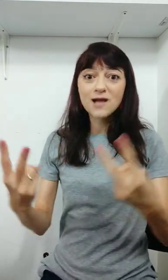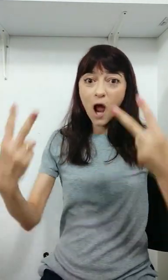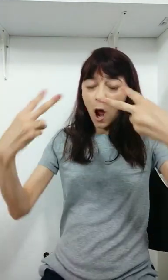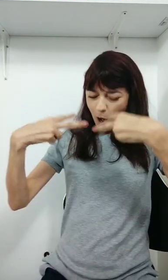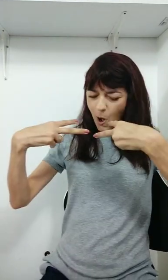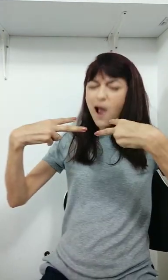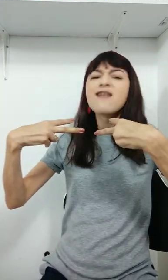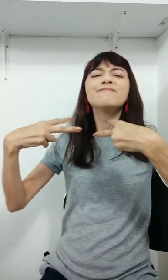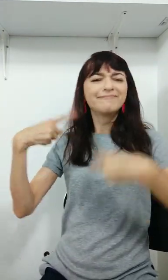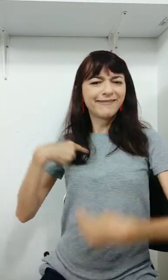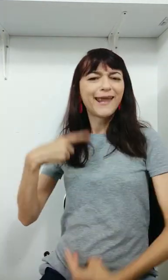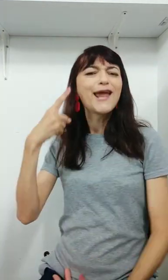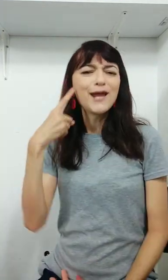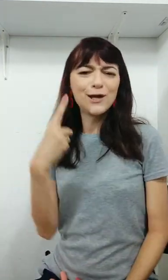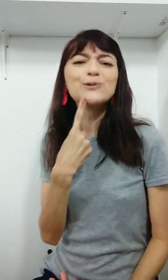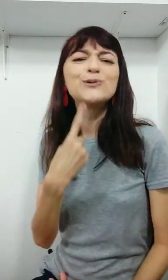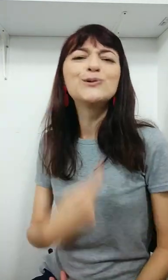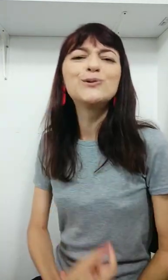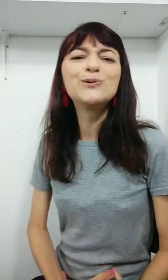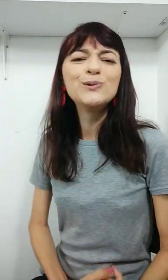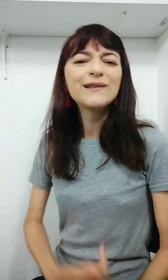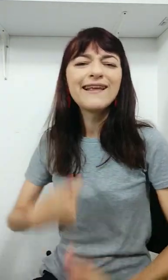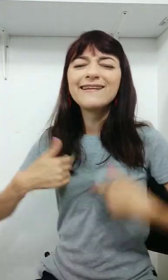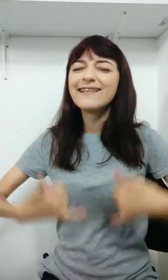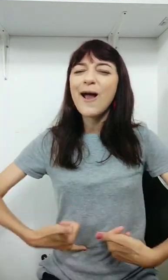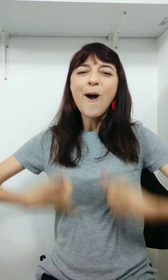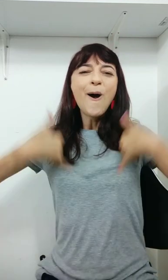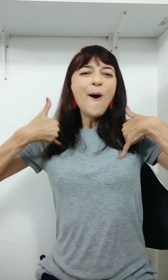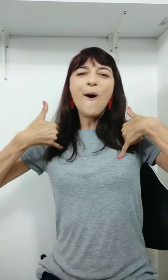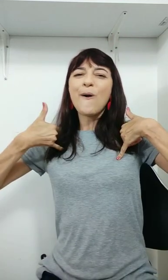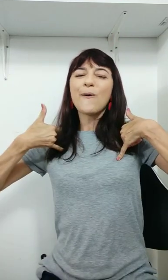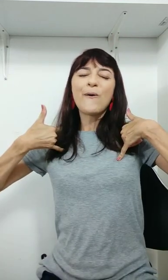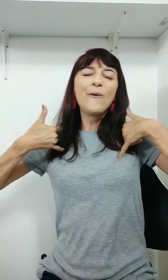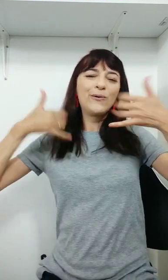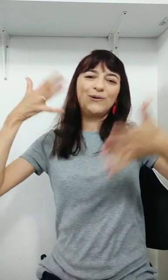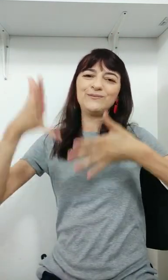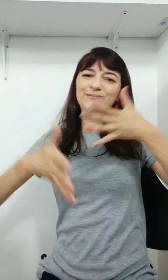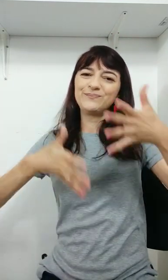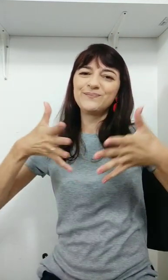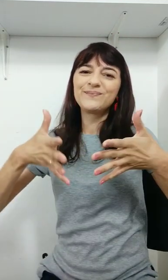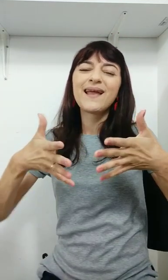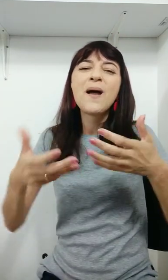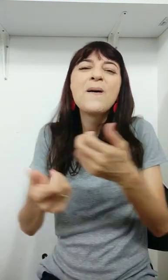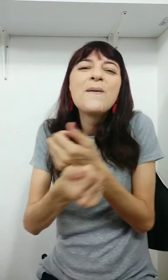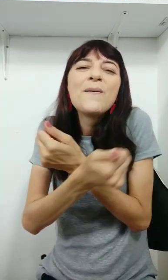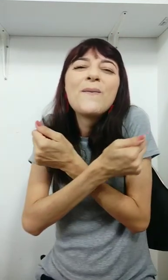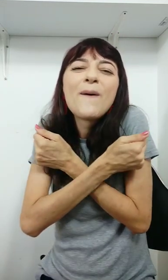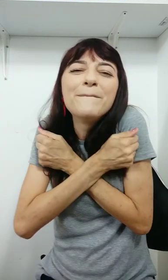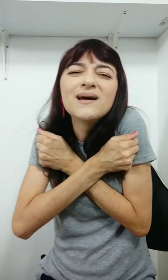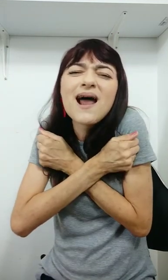do movimento surdo, tá bom? E a identidade está relacionada a isso, a eu me reconhecer como surda, como usuária da